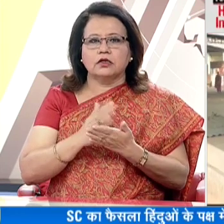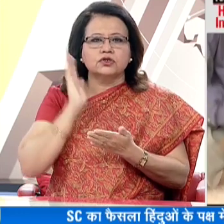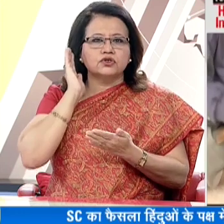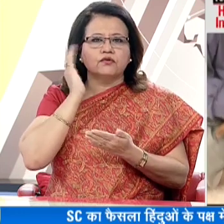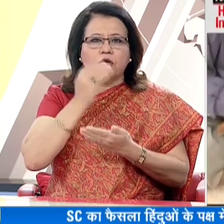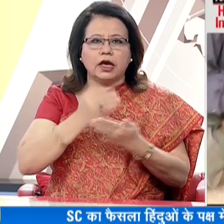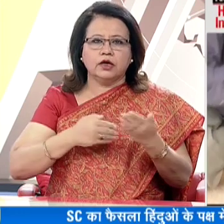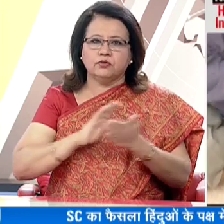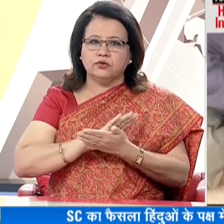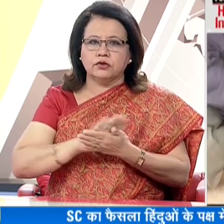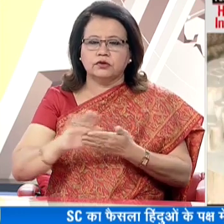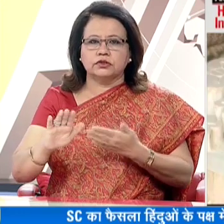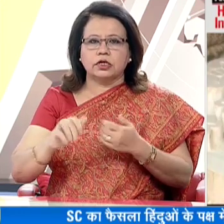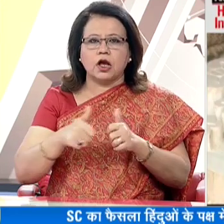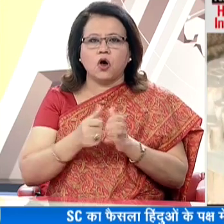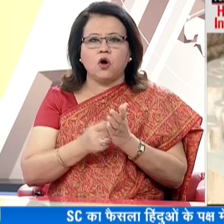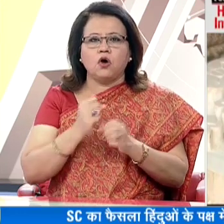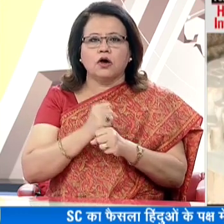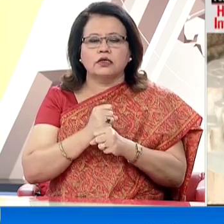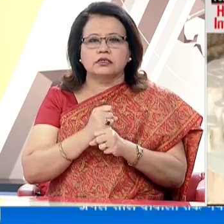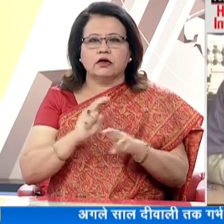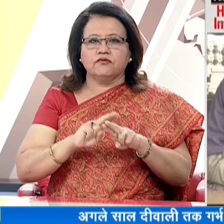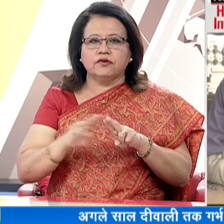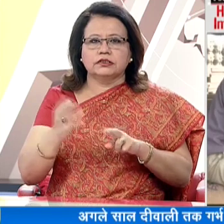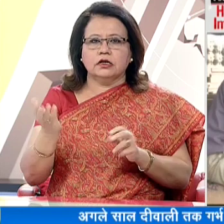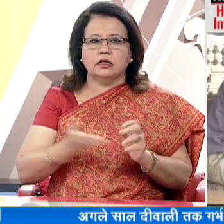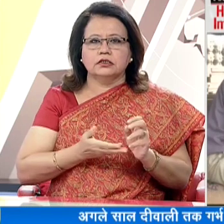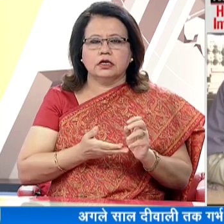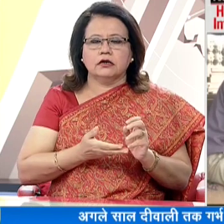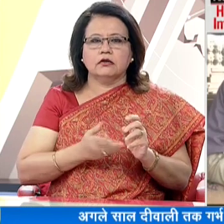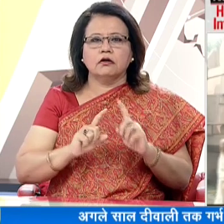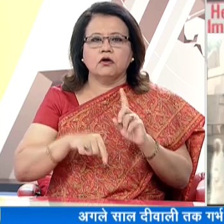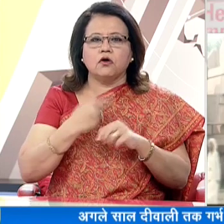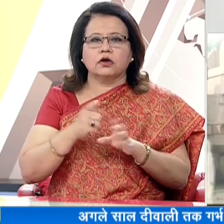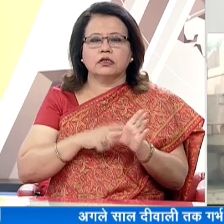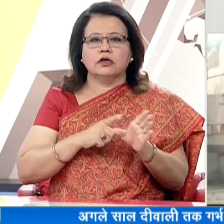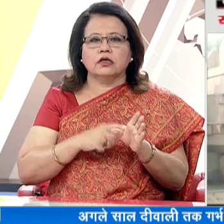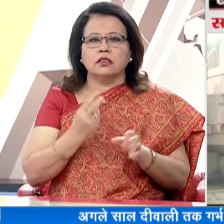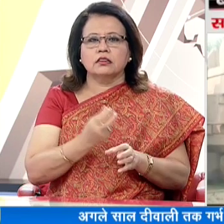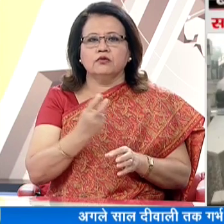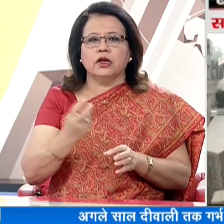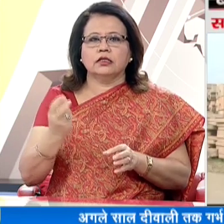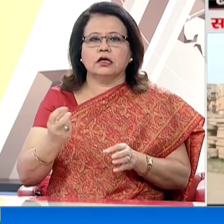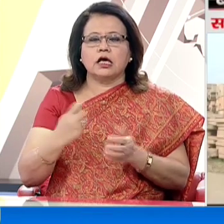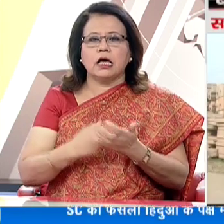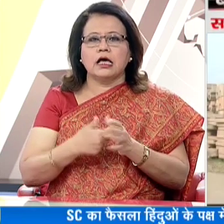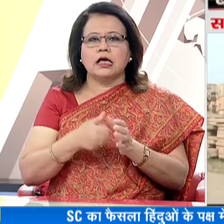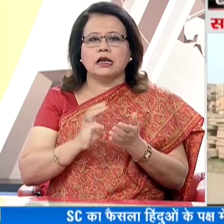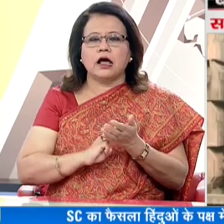सुनवाई पूरी हो जाएगी, अगस्त तक फैसला आ जाएगा और अगले साल दिवाली तक राम लल्ला